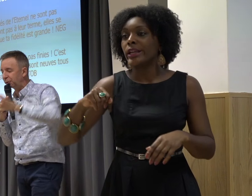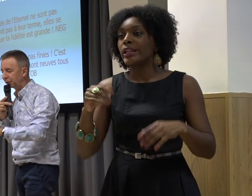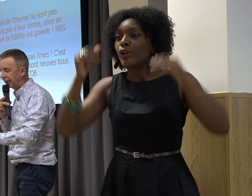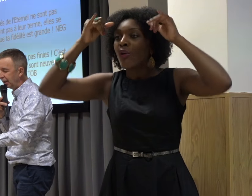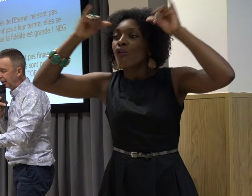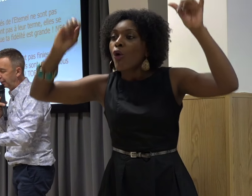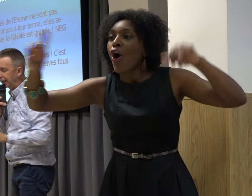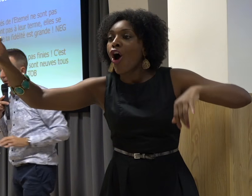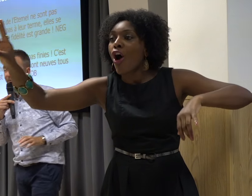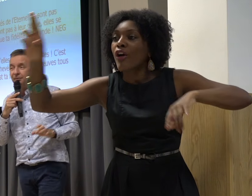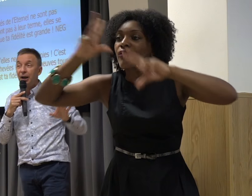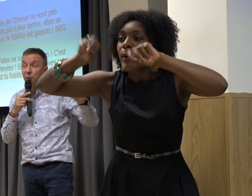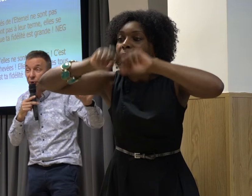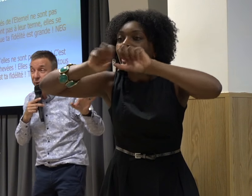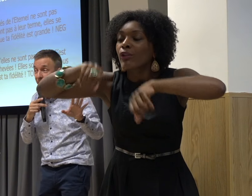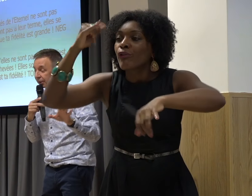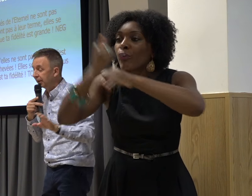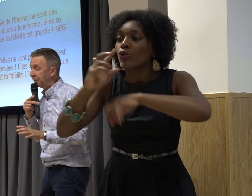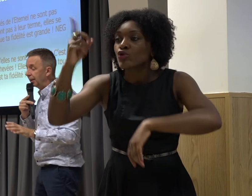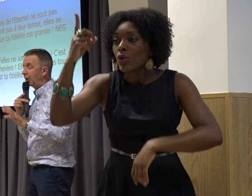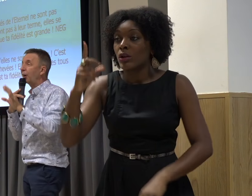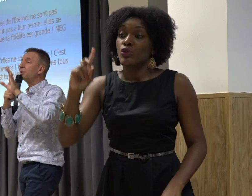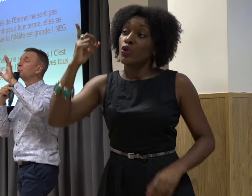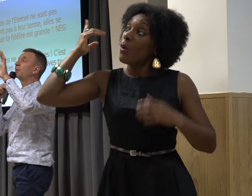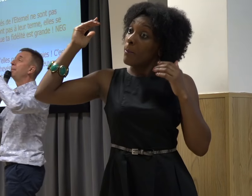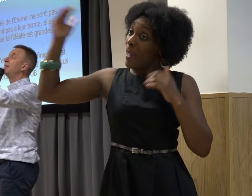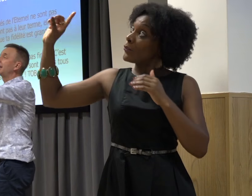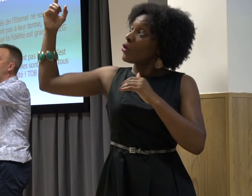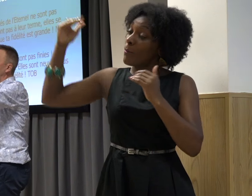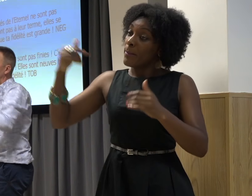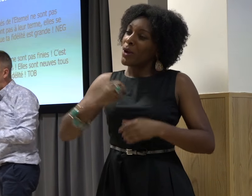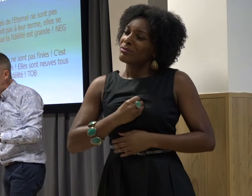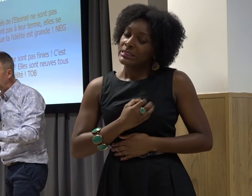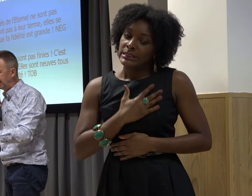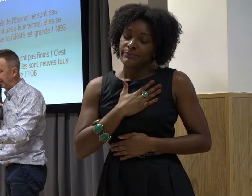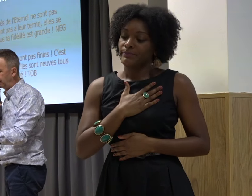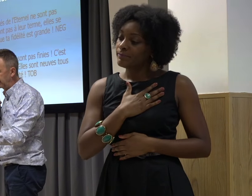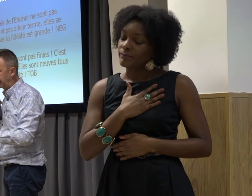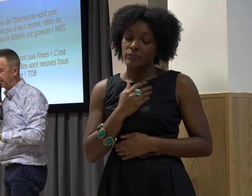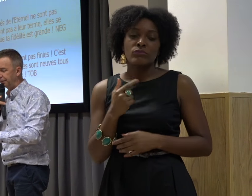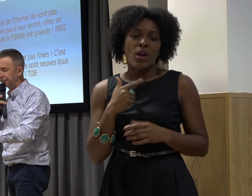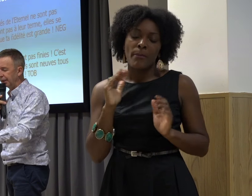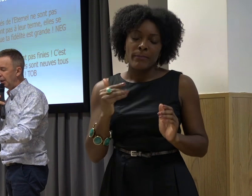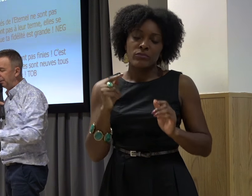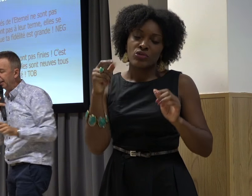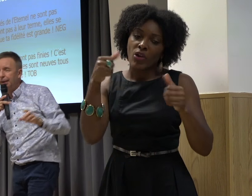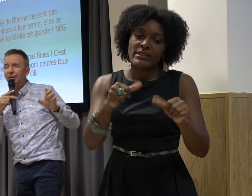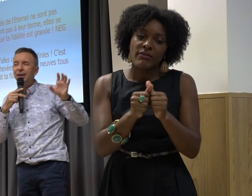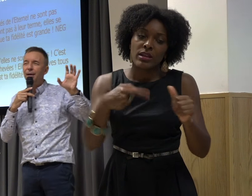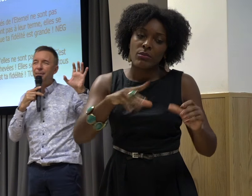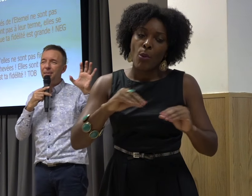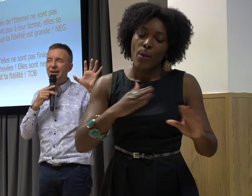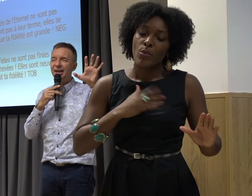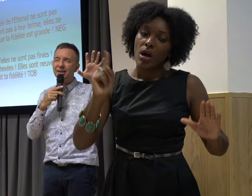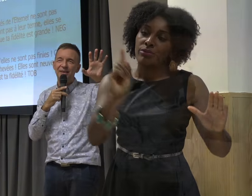peuple s'est tourné vers un autre Dieu. Mais en raison de sa miséricorde, Dieu dit qu'il fait grâce. Pierre établit